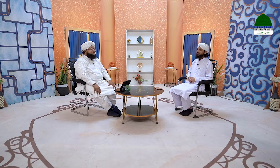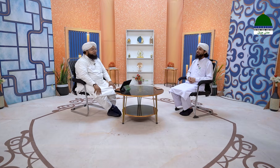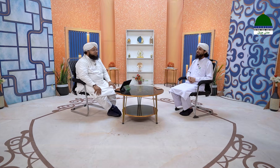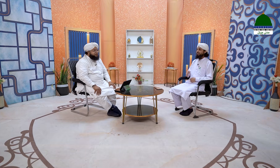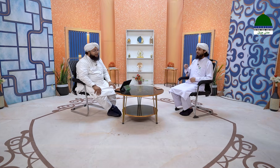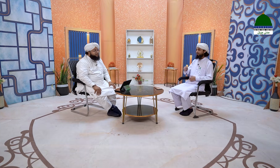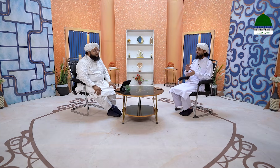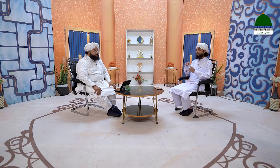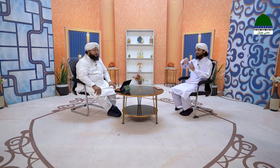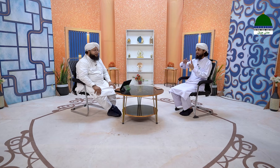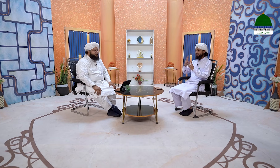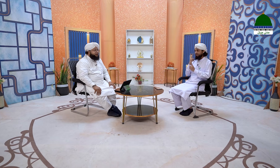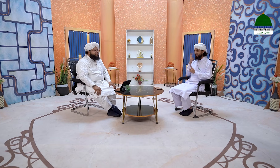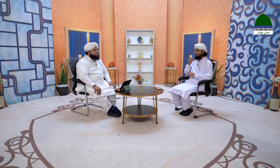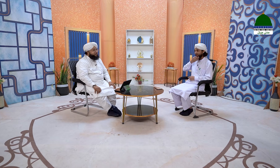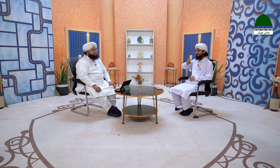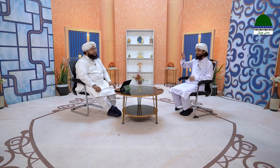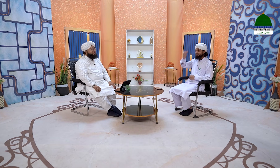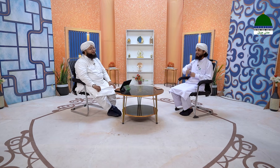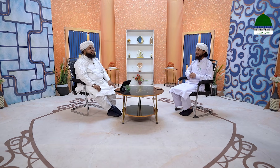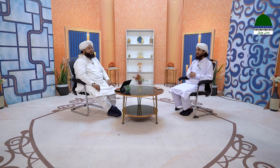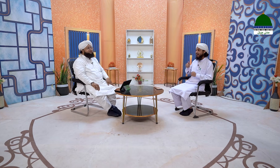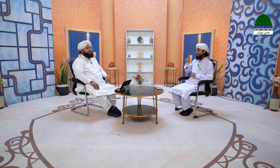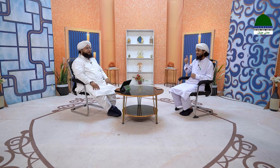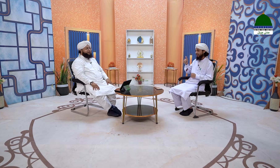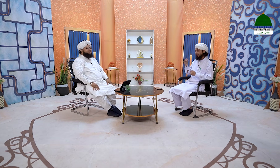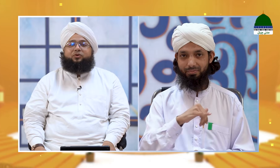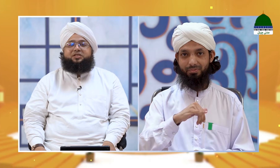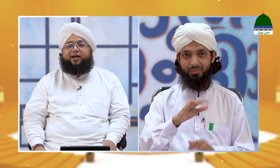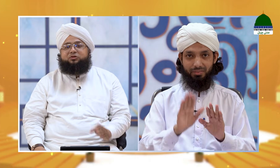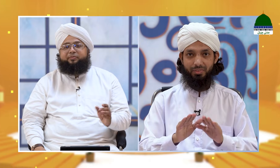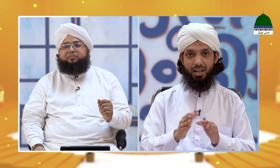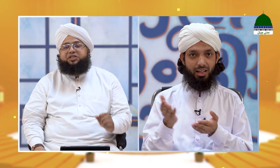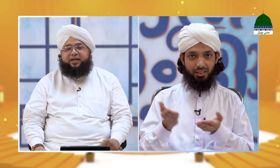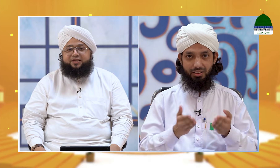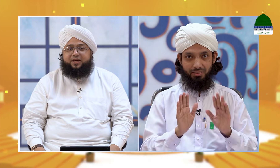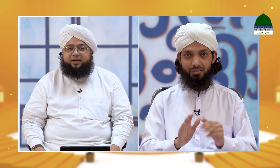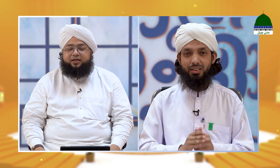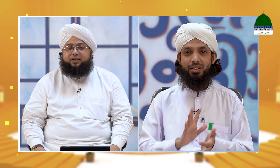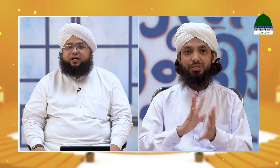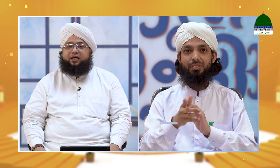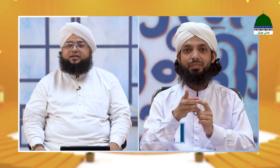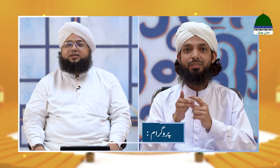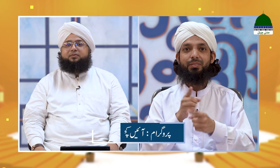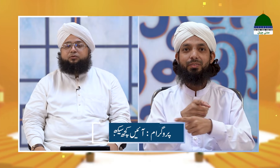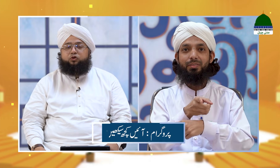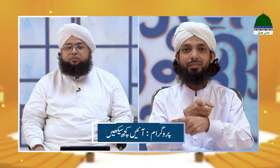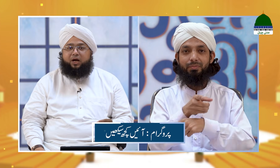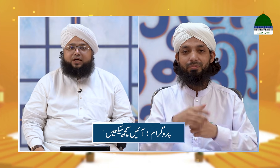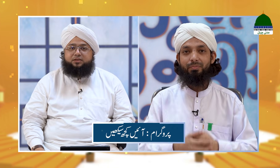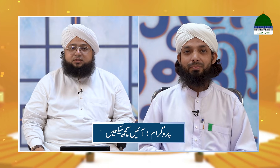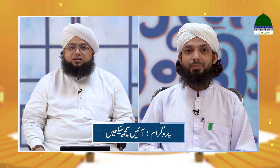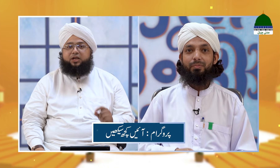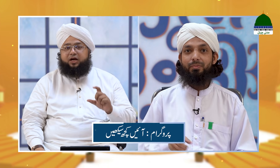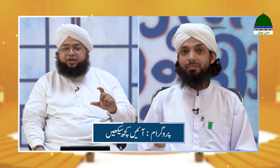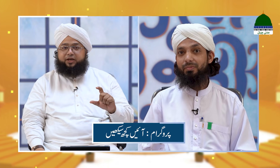جی بندی شہر کے ناظرین، سبحان اللہ، کتنا پیارا مہینہ آنے والا ہے، تو اس تعلق سے بھی ہم نے اشارے سیکھے کہ جو